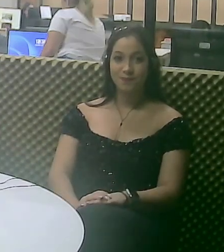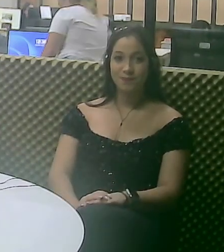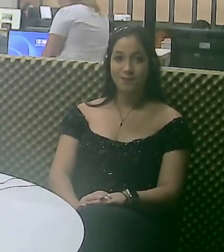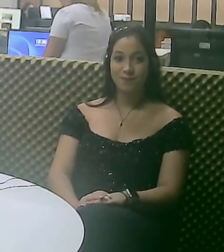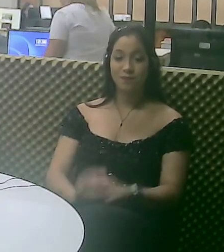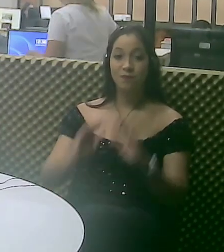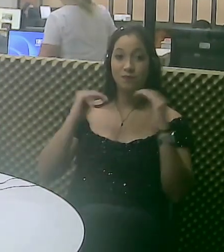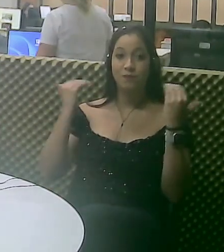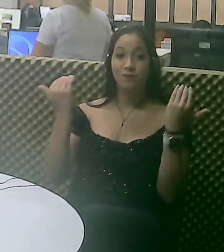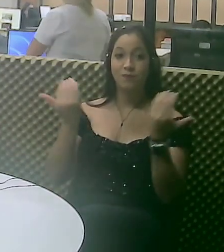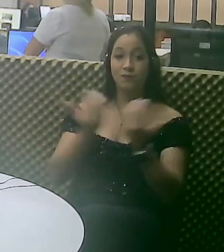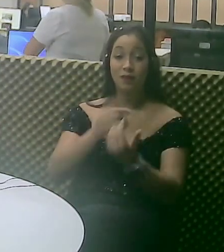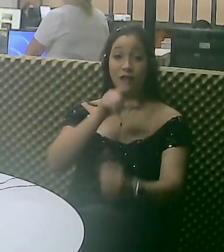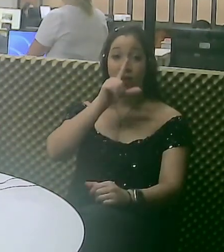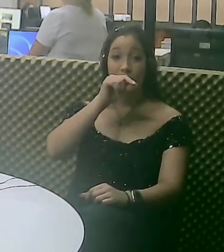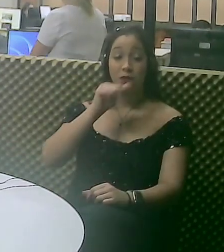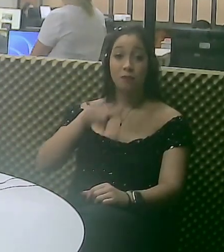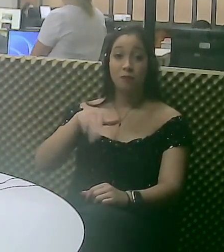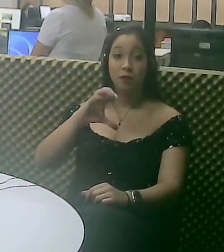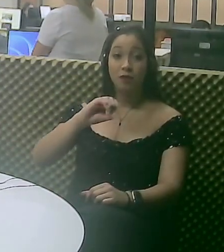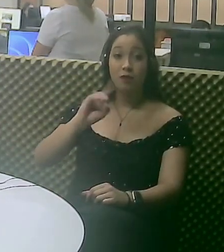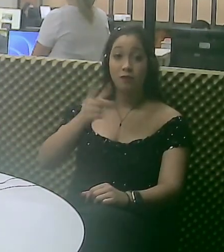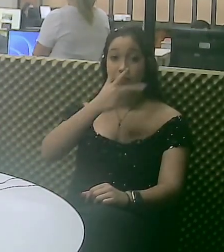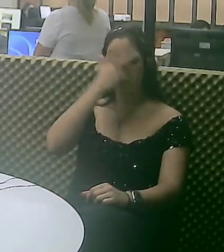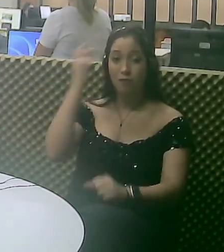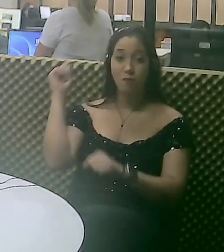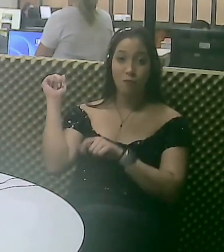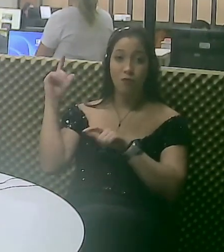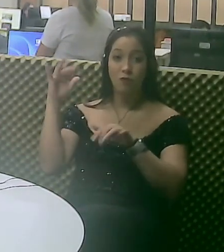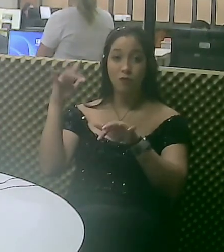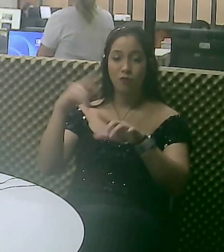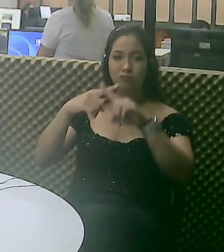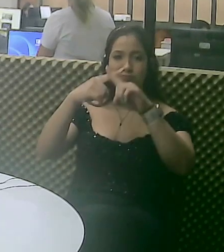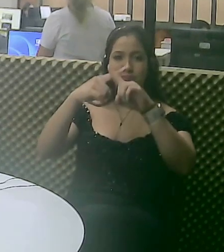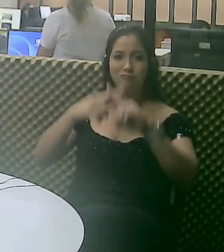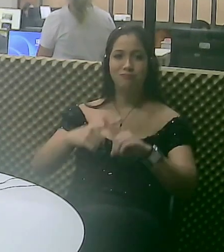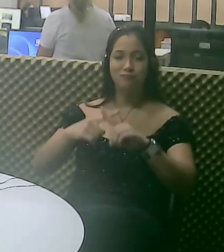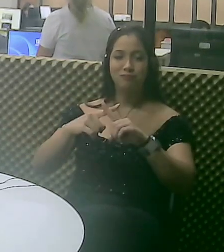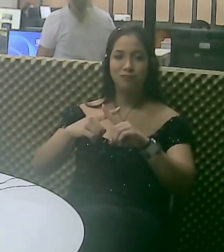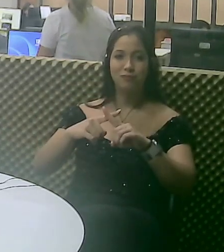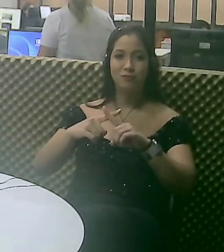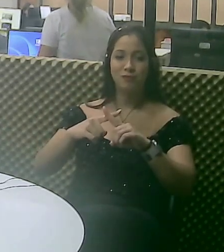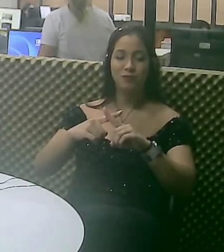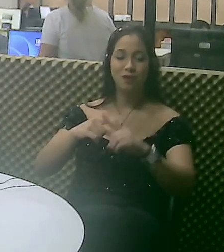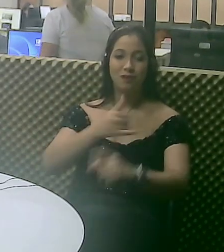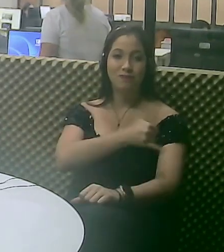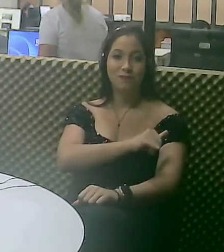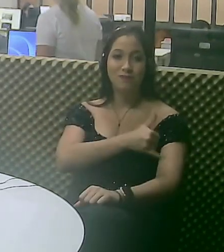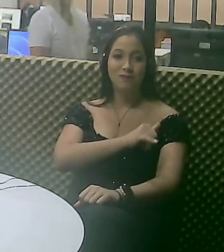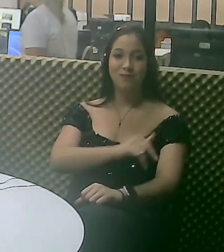Estádio Parque do Sabiá recebe mais de 9 mil torcedores em confronto do Campeonato Carioca.